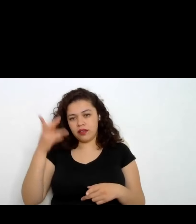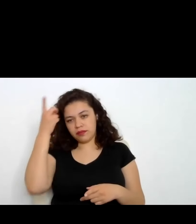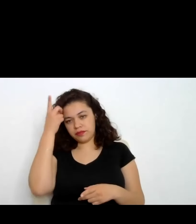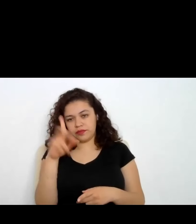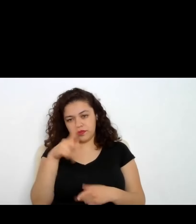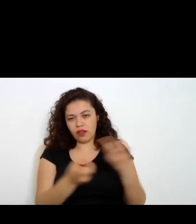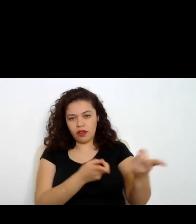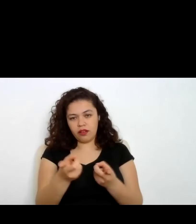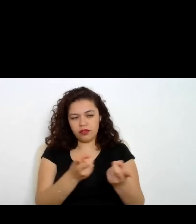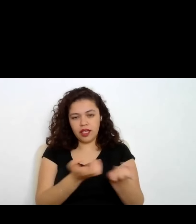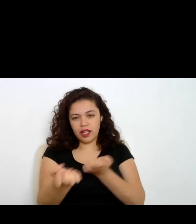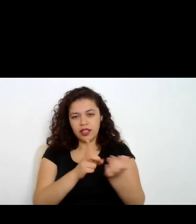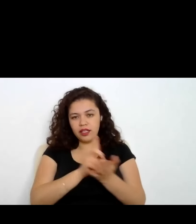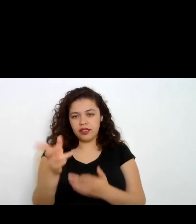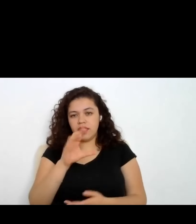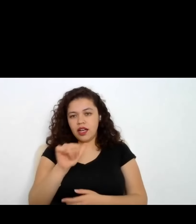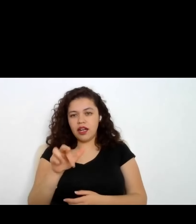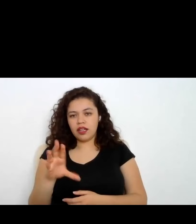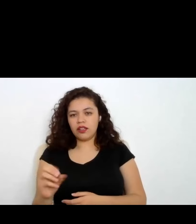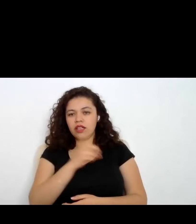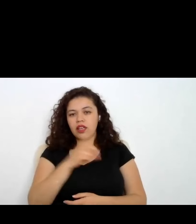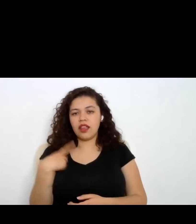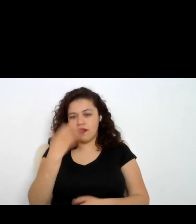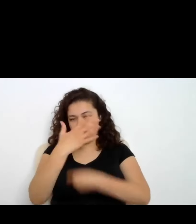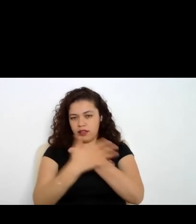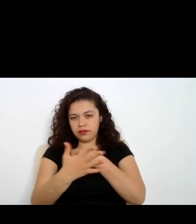derechos ARCO debe de venir en el aviso de privacidad.